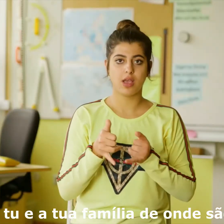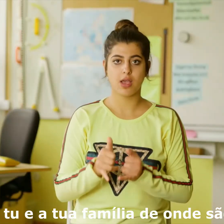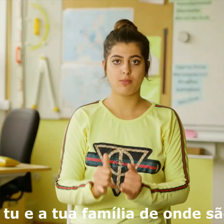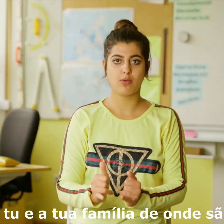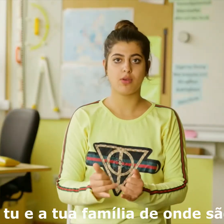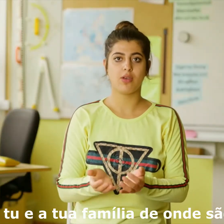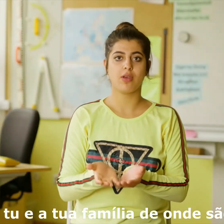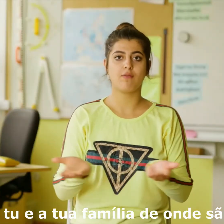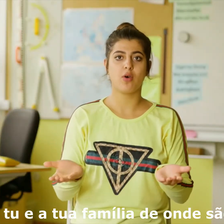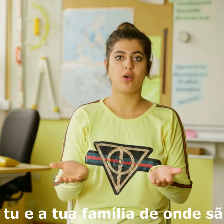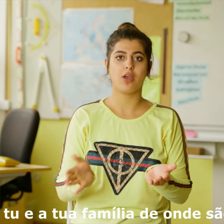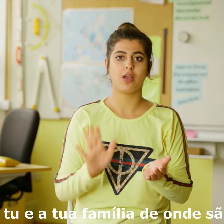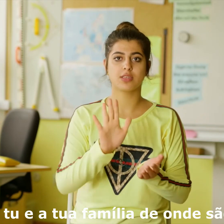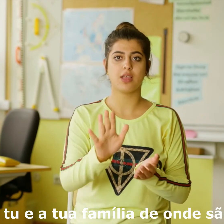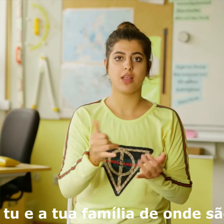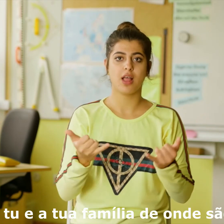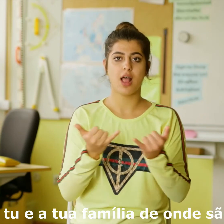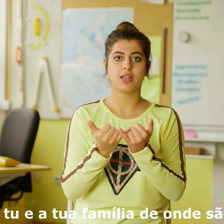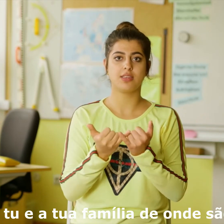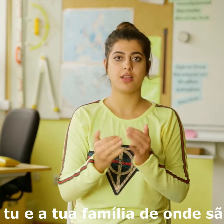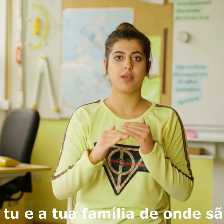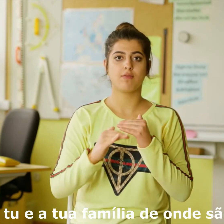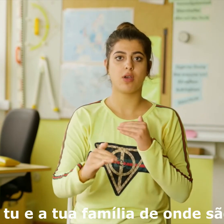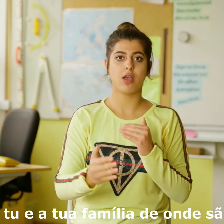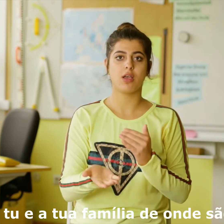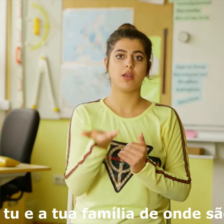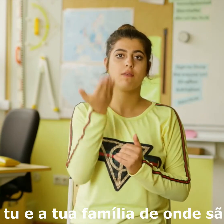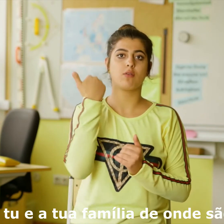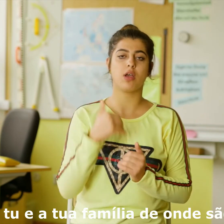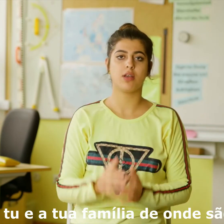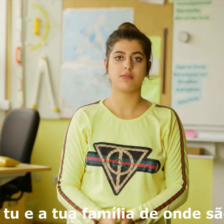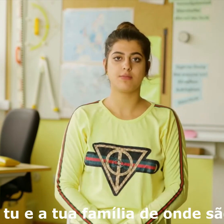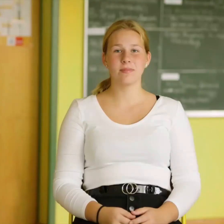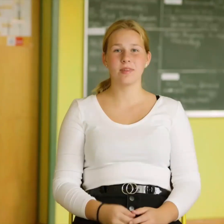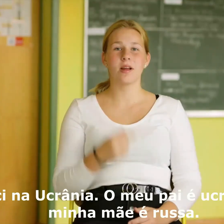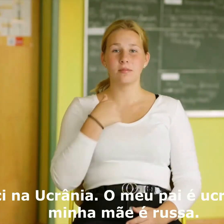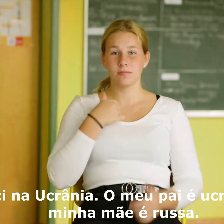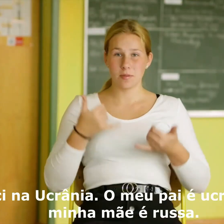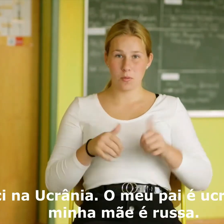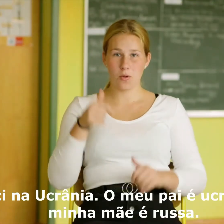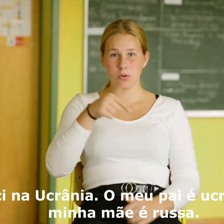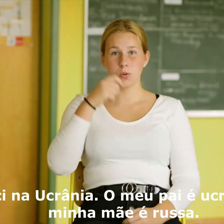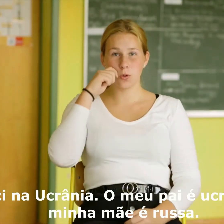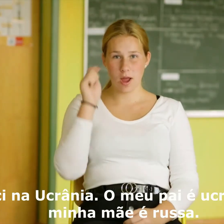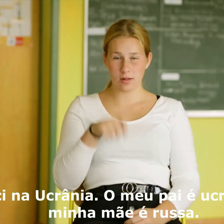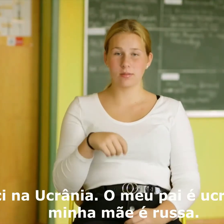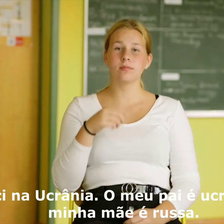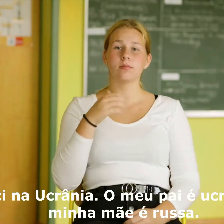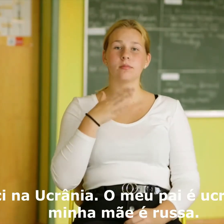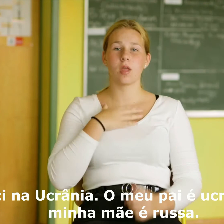E tu, onde é que nasceste? E a tua família, de onde é que vem? Eu nasci na Ucrânia.